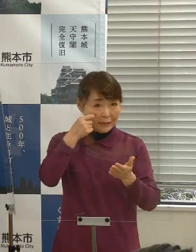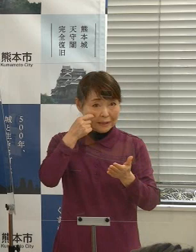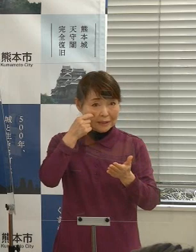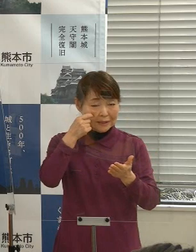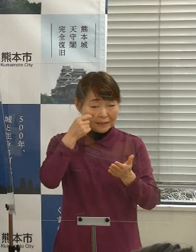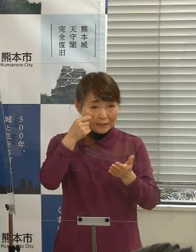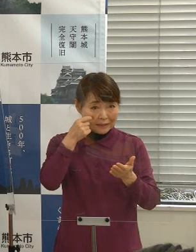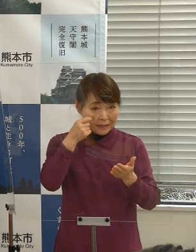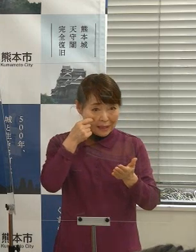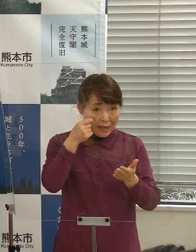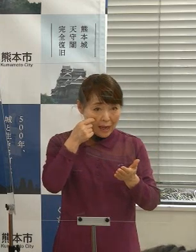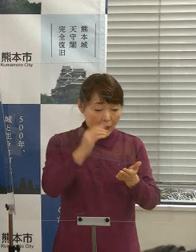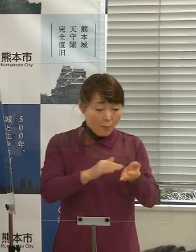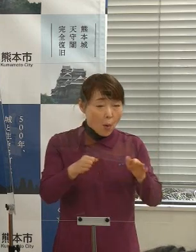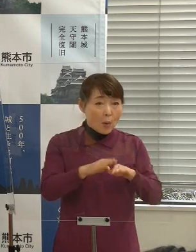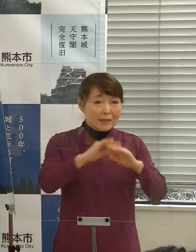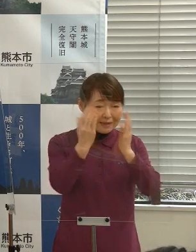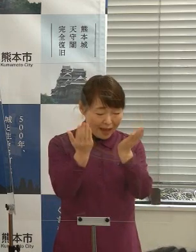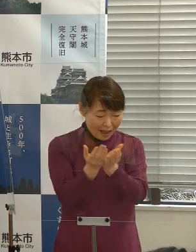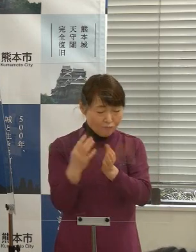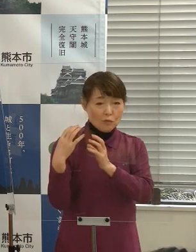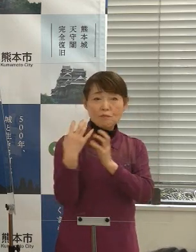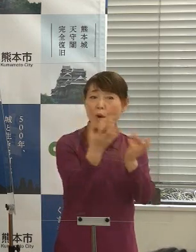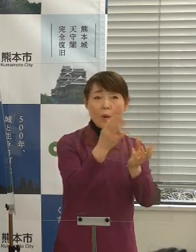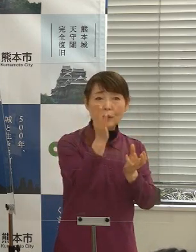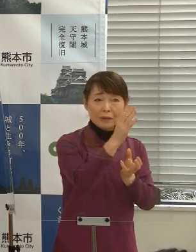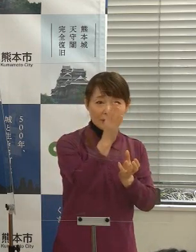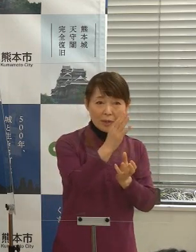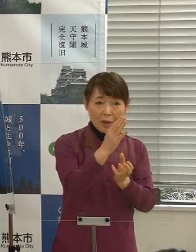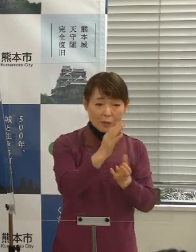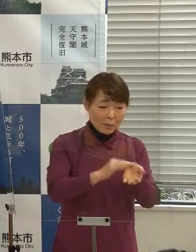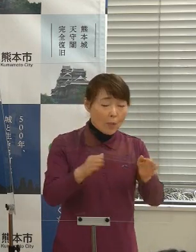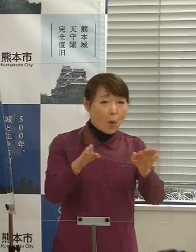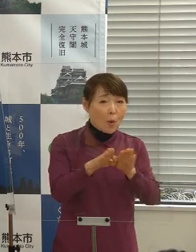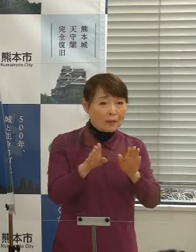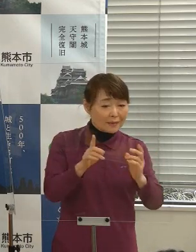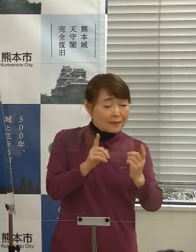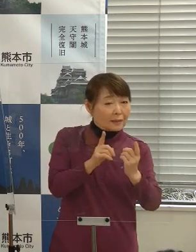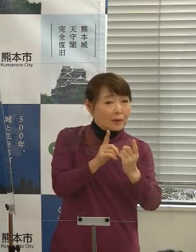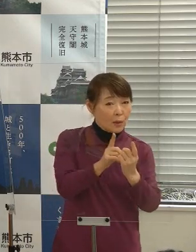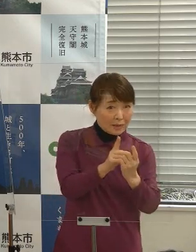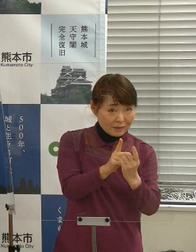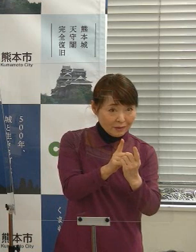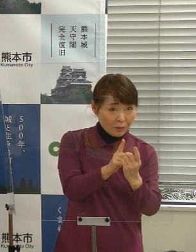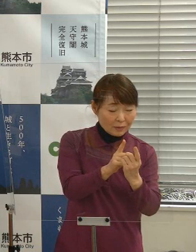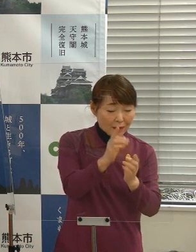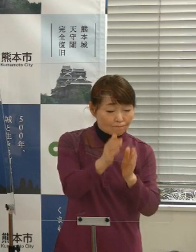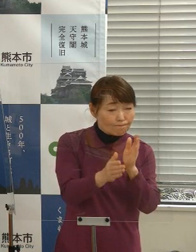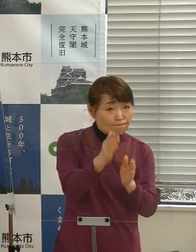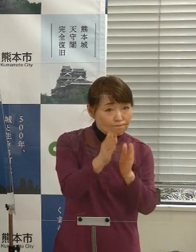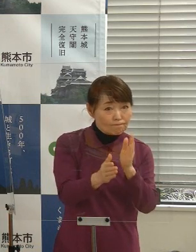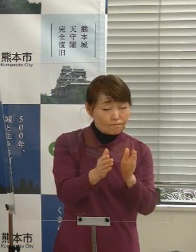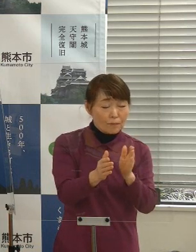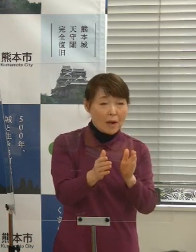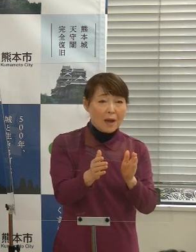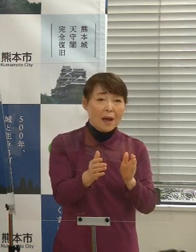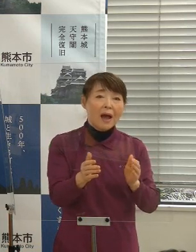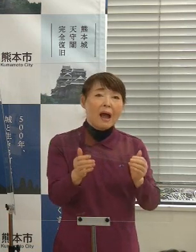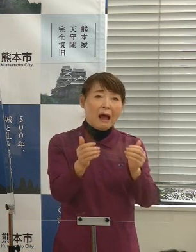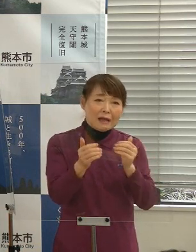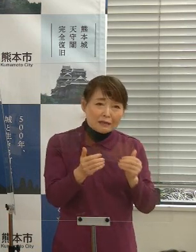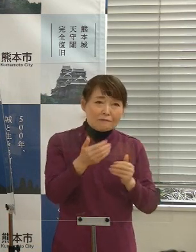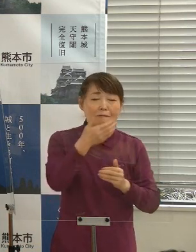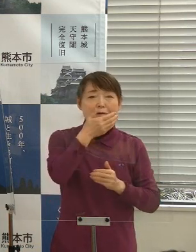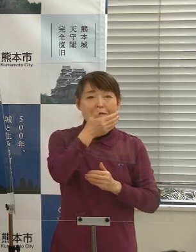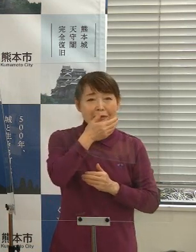全部を任せるのではなくて、我々行政として病院に寄り添った支援をしていくということが非常に重要だというふうに思っているということをです